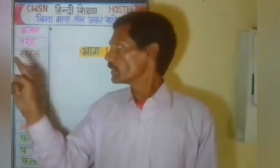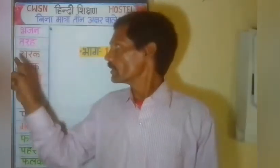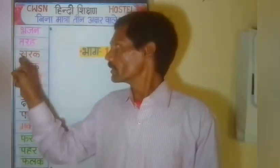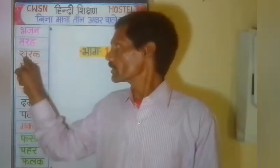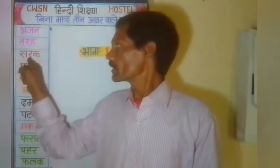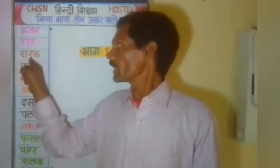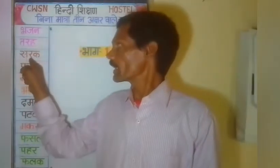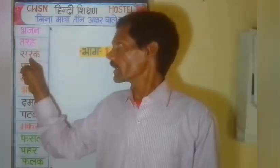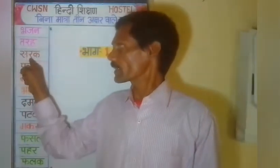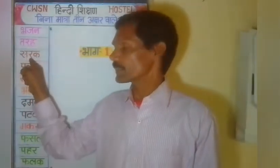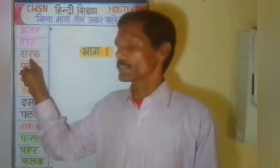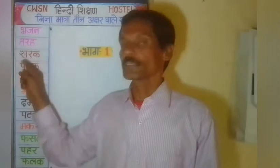सरक,